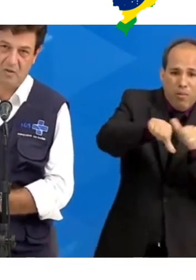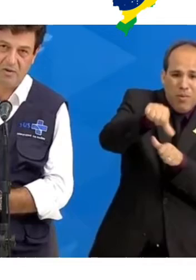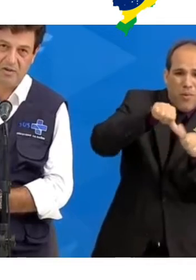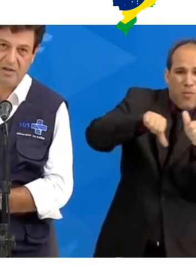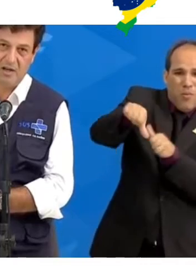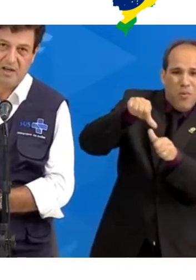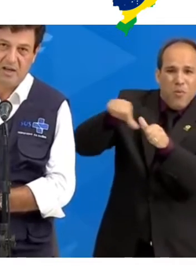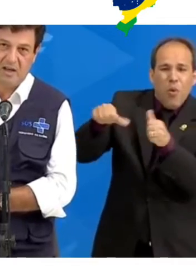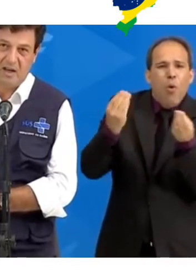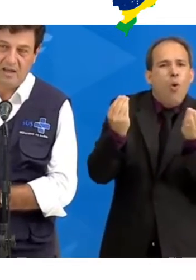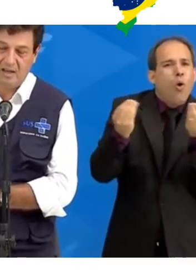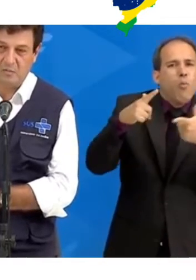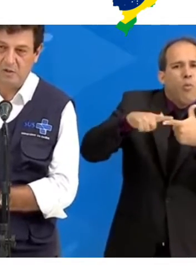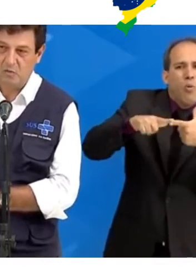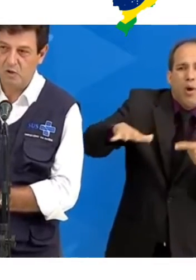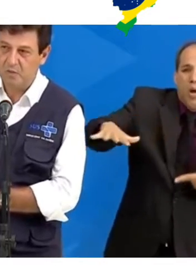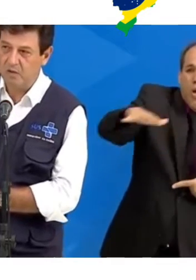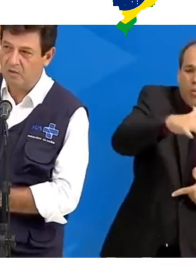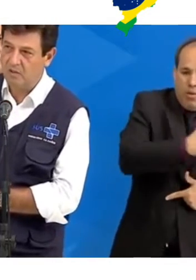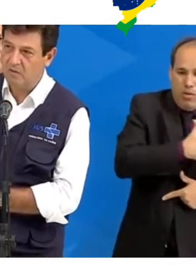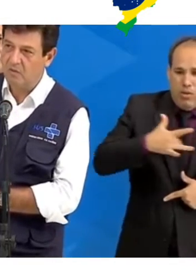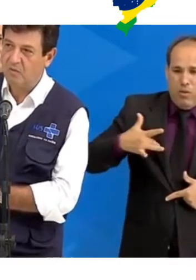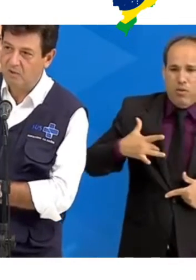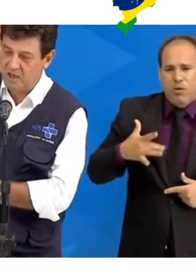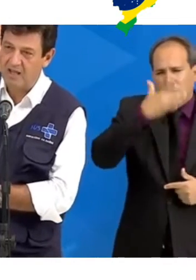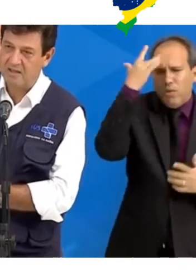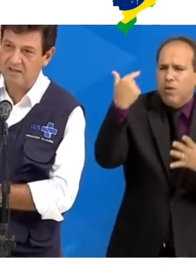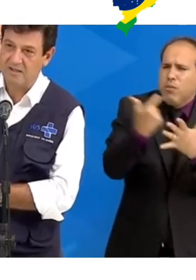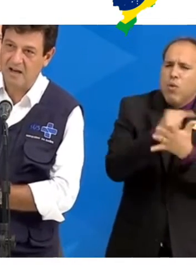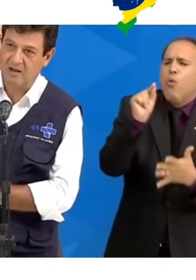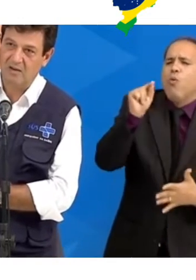de saúde em que as pessoas perguntam